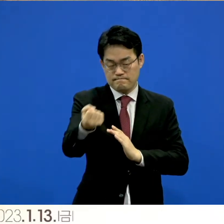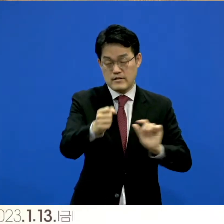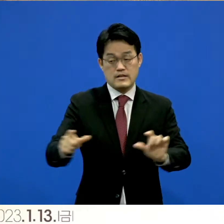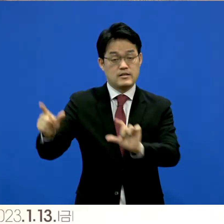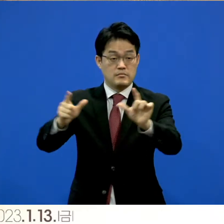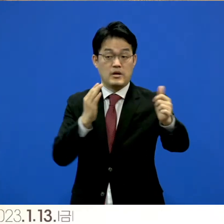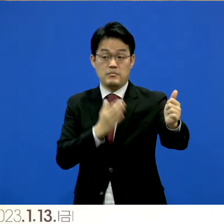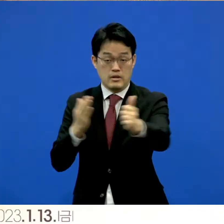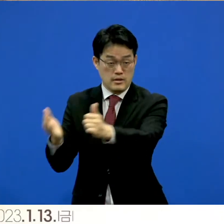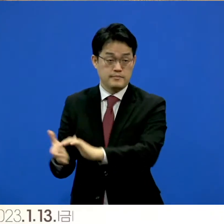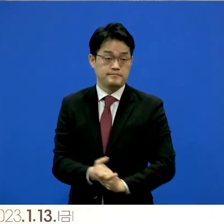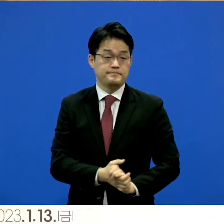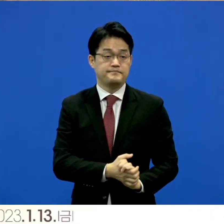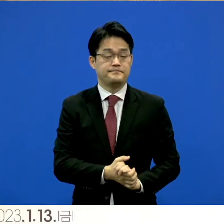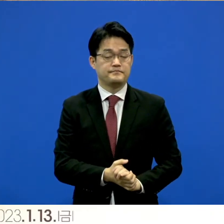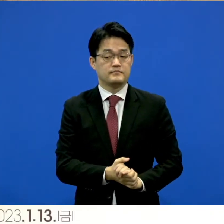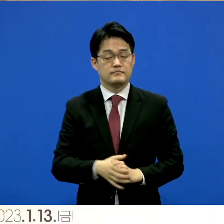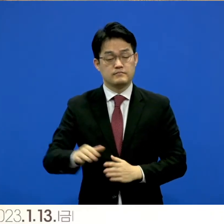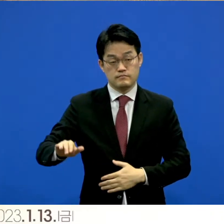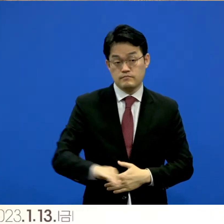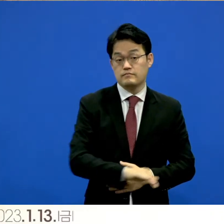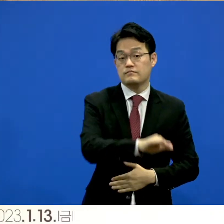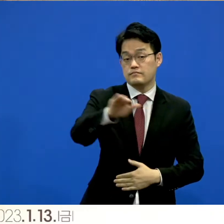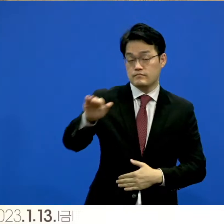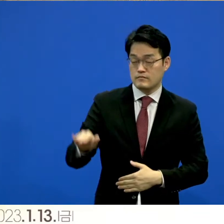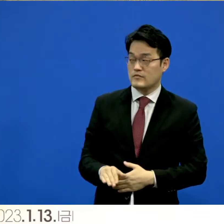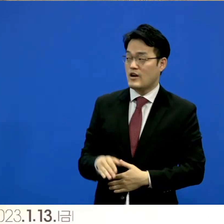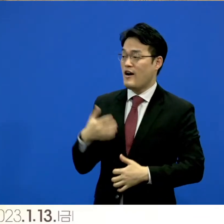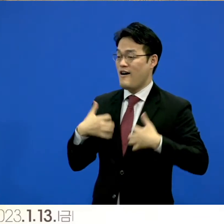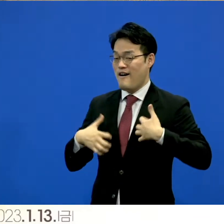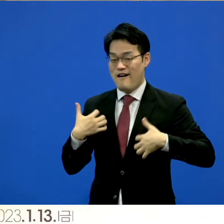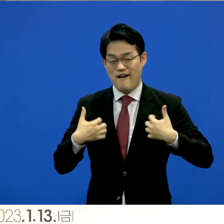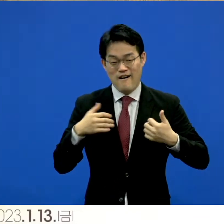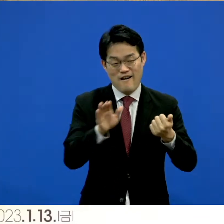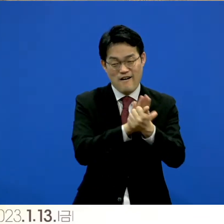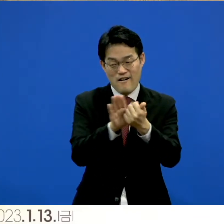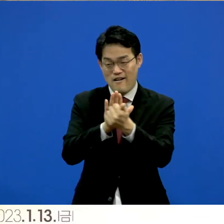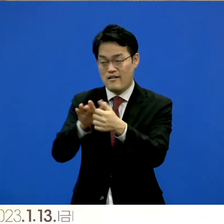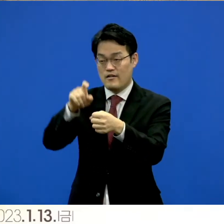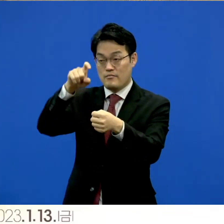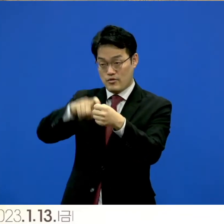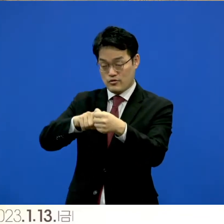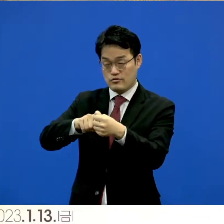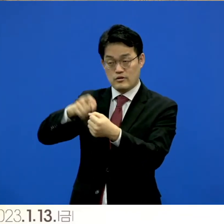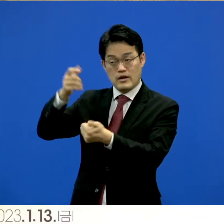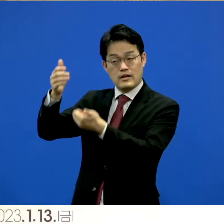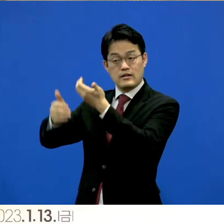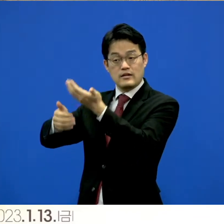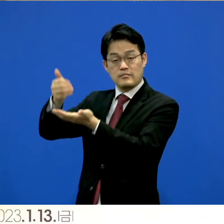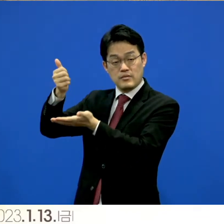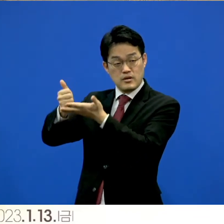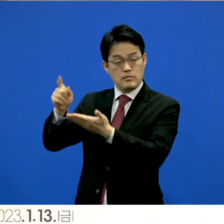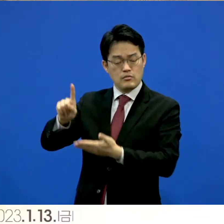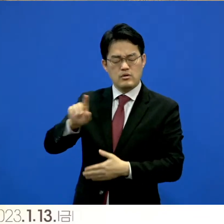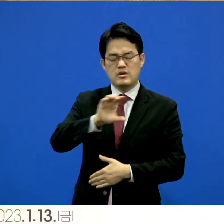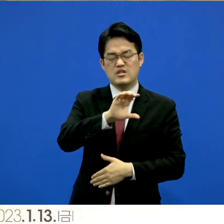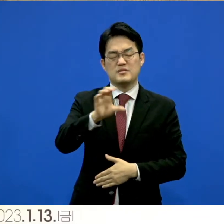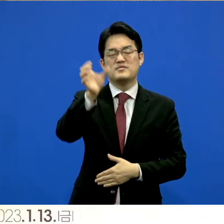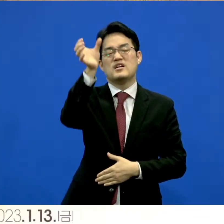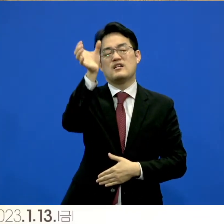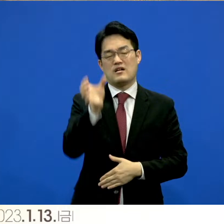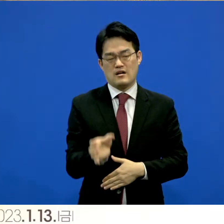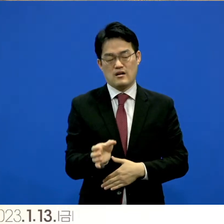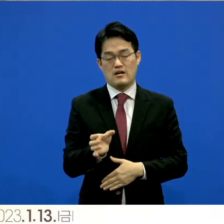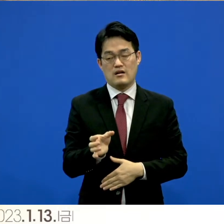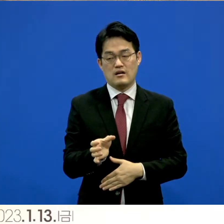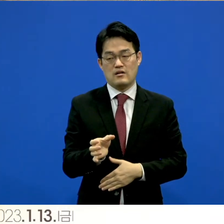우리를 환대하기 위하여 하나님은 값비싼 대가를 지불하셨습니다. 그것이 바로 십자가입니다. 그 십자가로 하나님과 우리의 사이에 가로막고 있는 모든